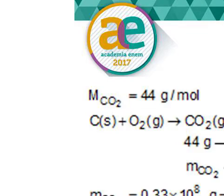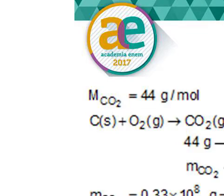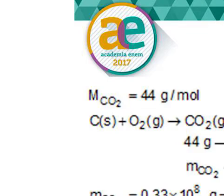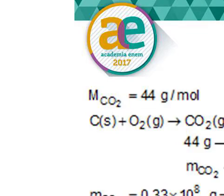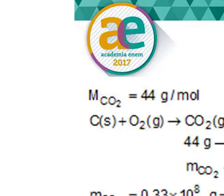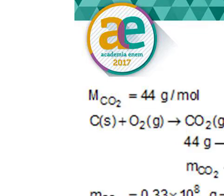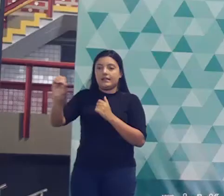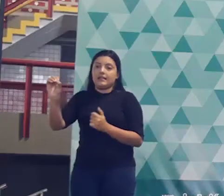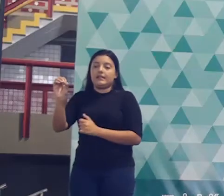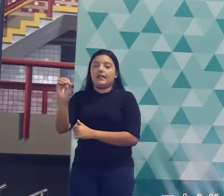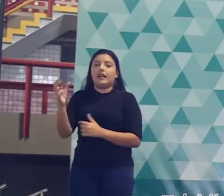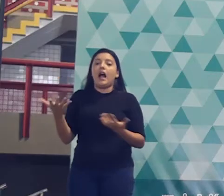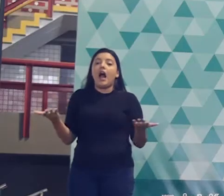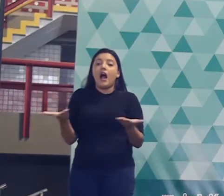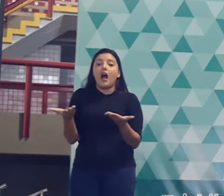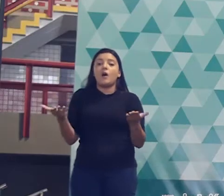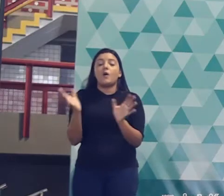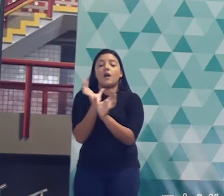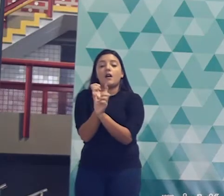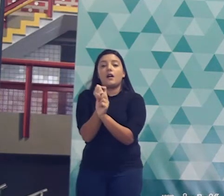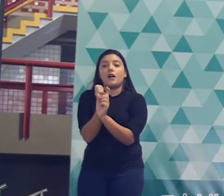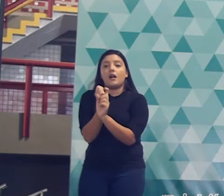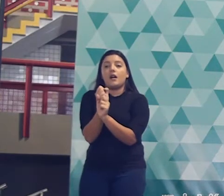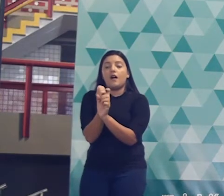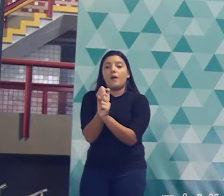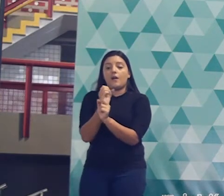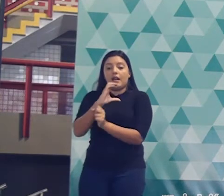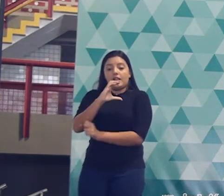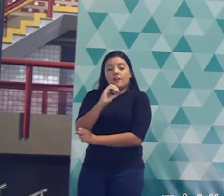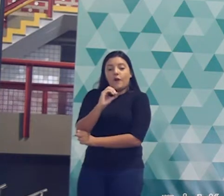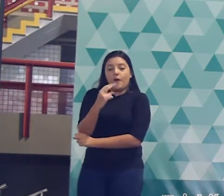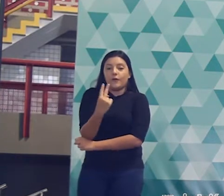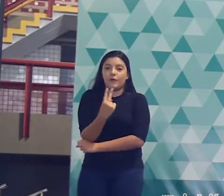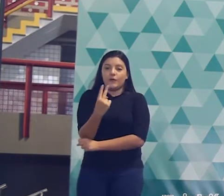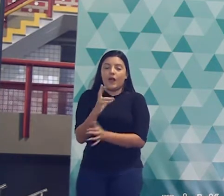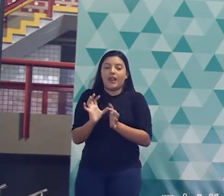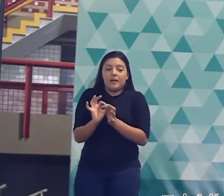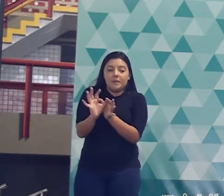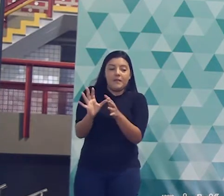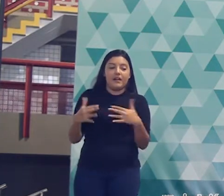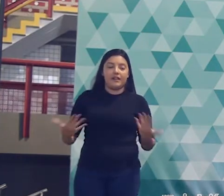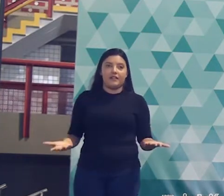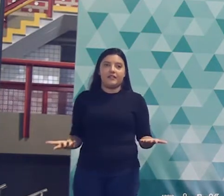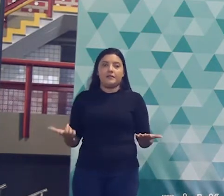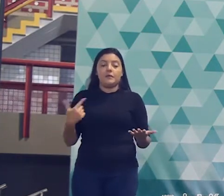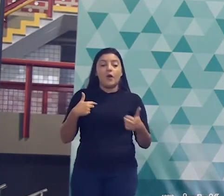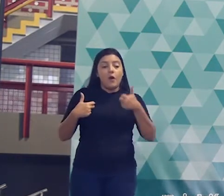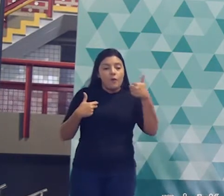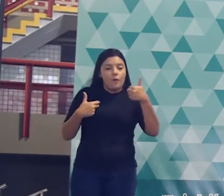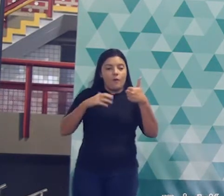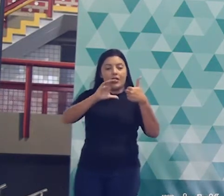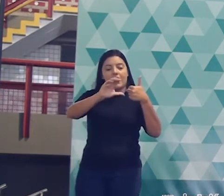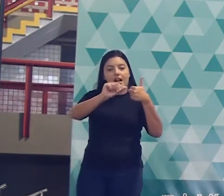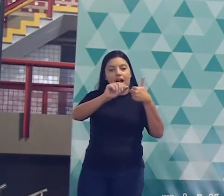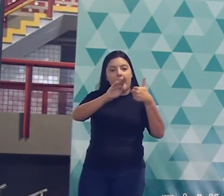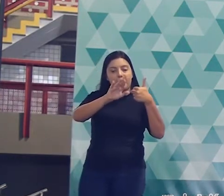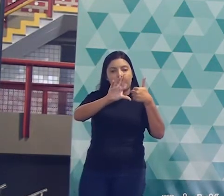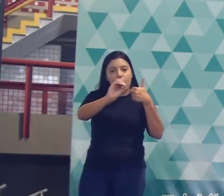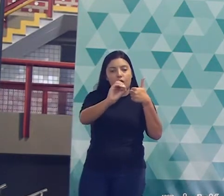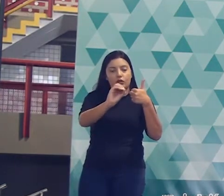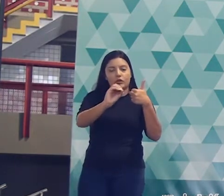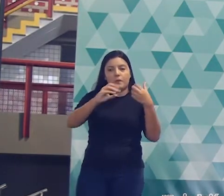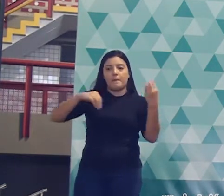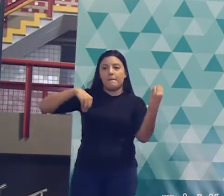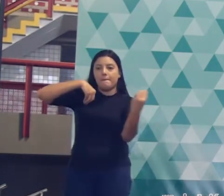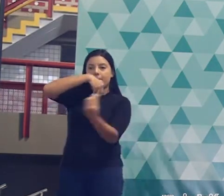urânio. Agora vamos calcular a quantidade de CO2 que deixou de ser liberada. Um carbono reage com um